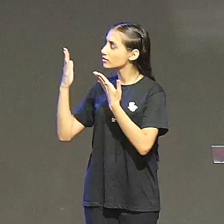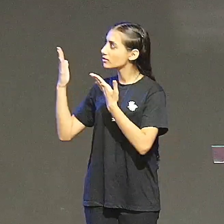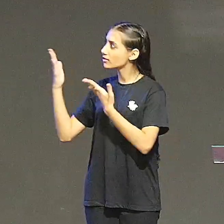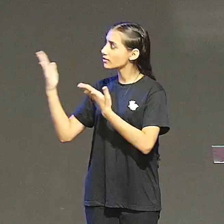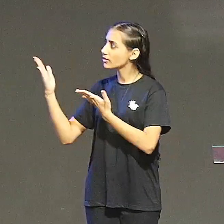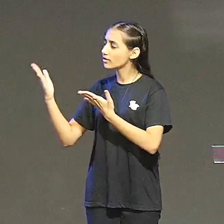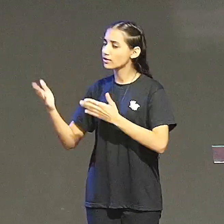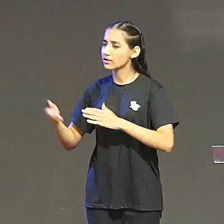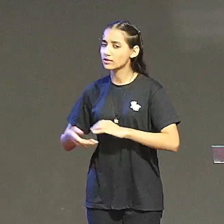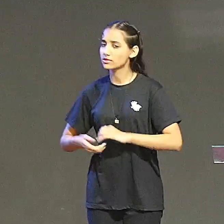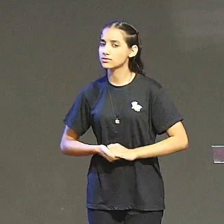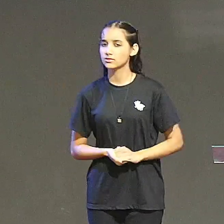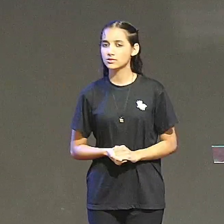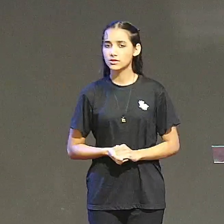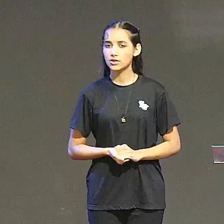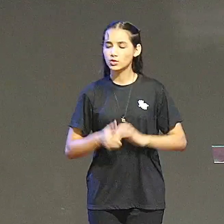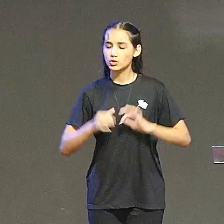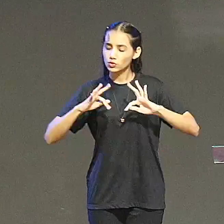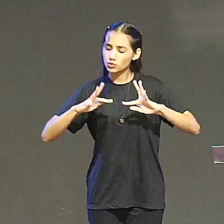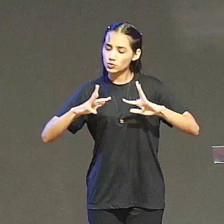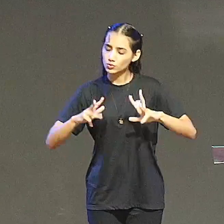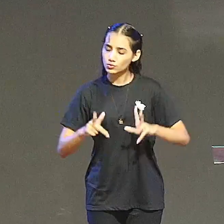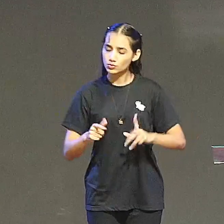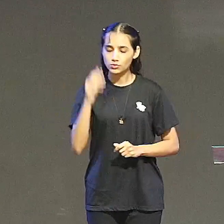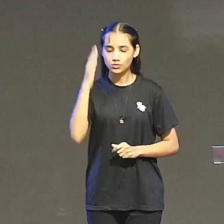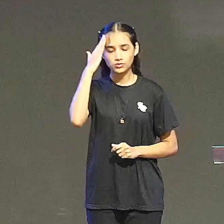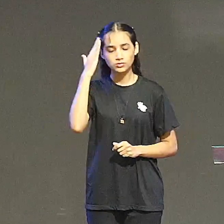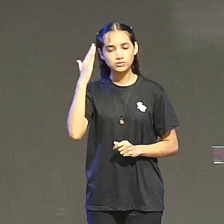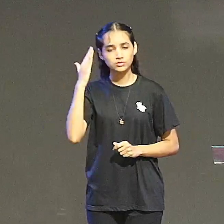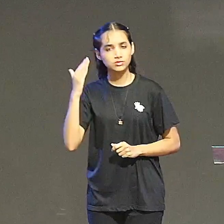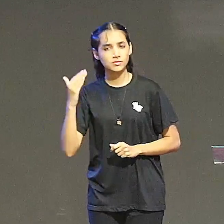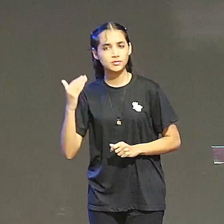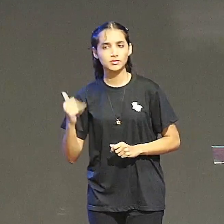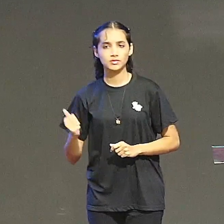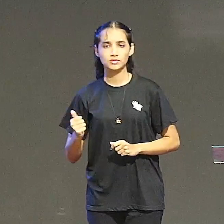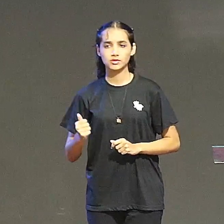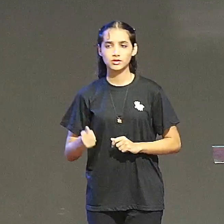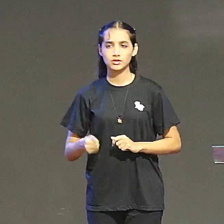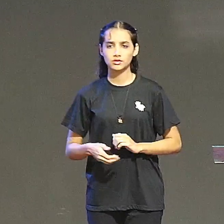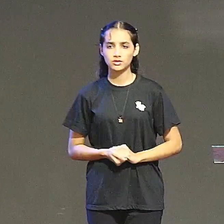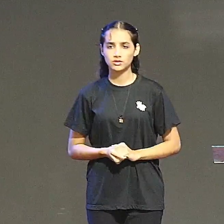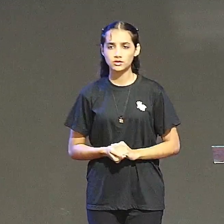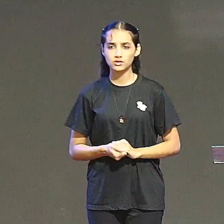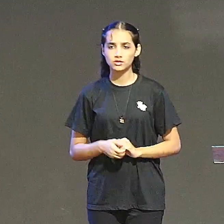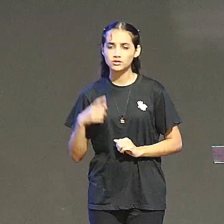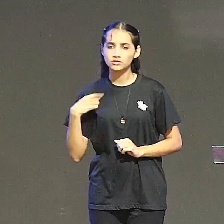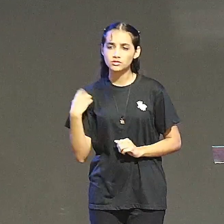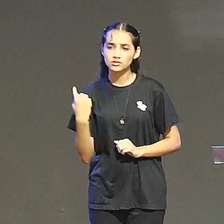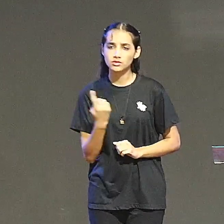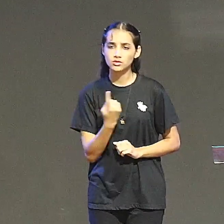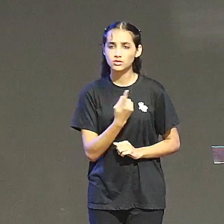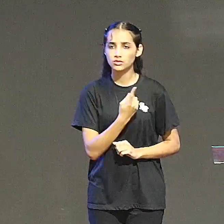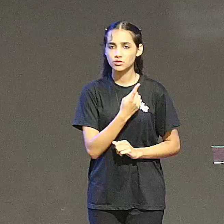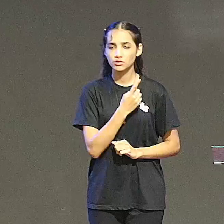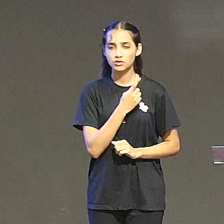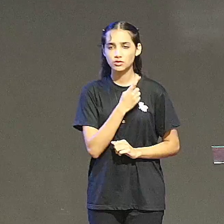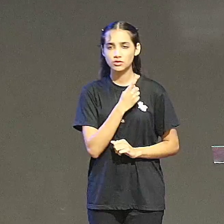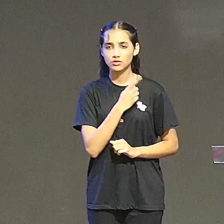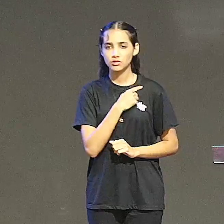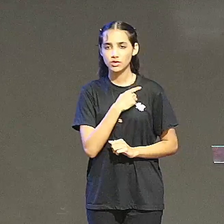detentor de toda a sabedoria inteligência do mundo e você um pedacinho de